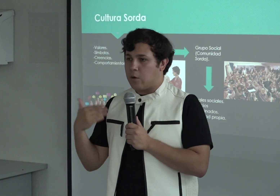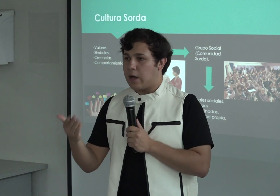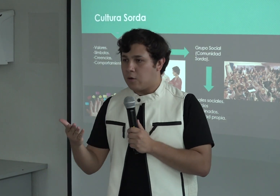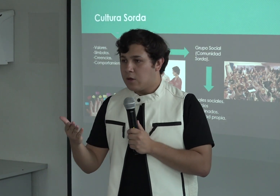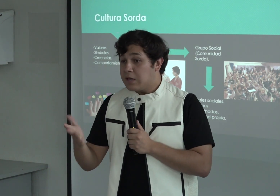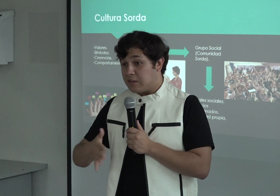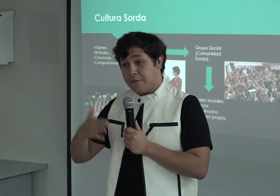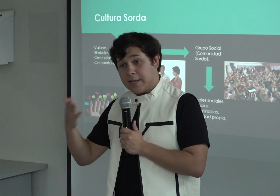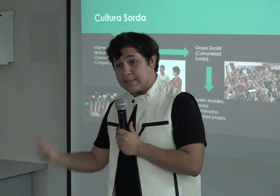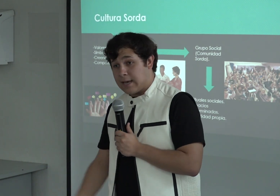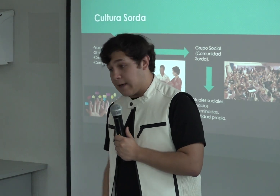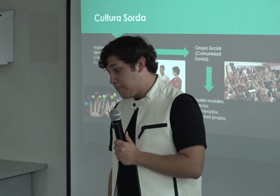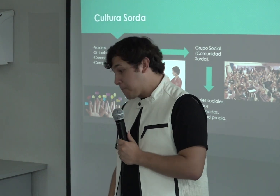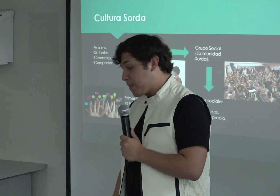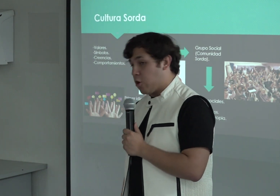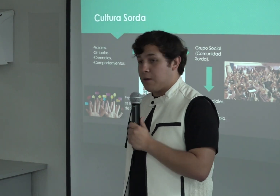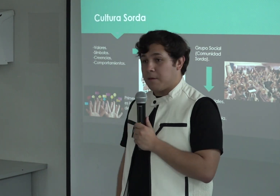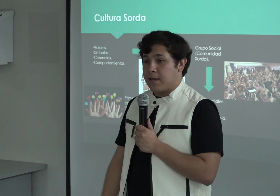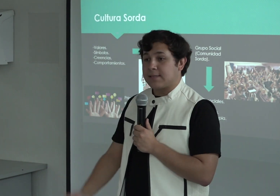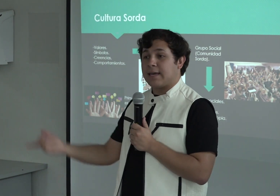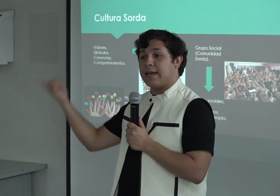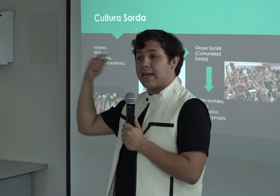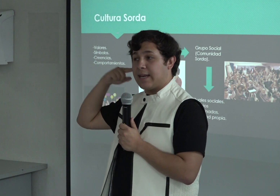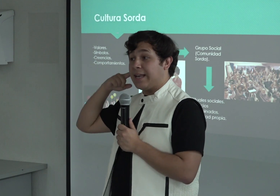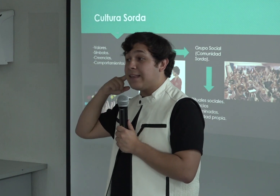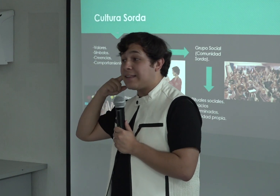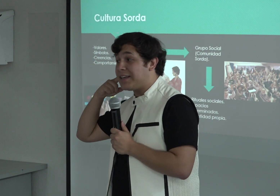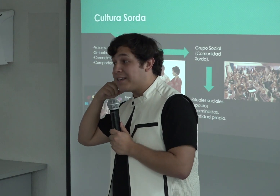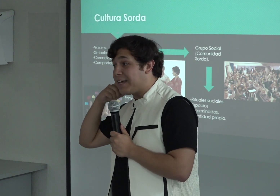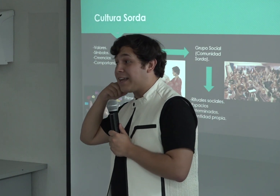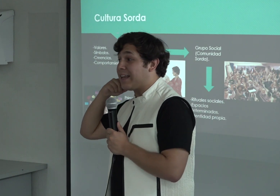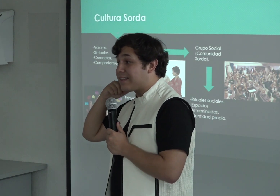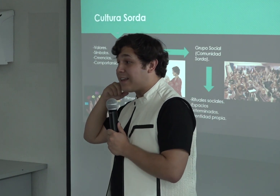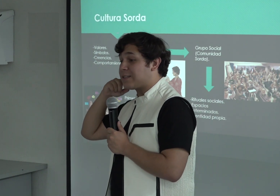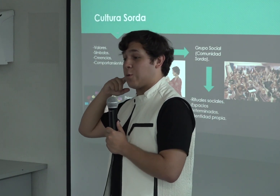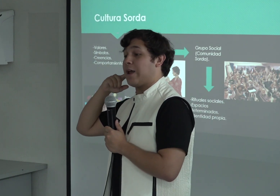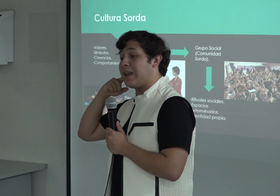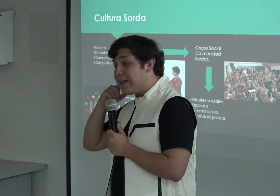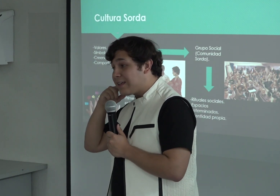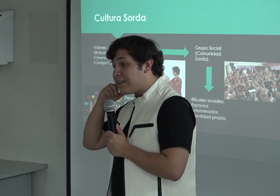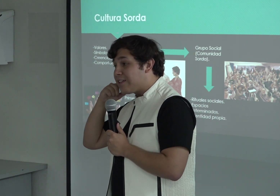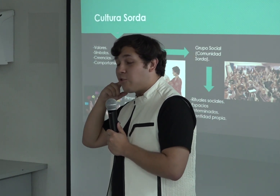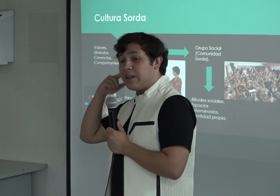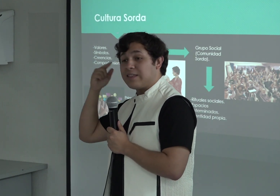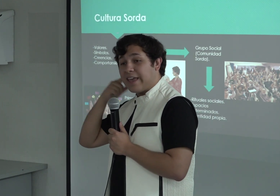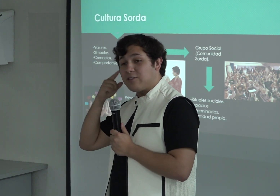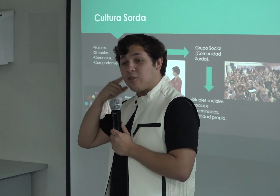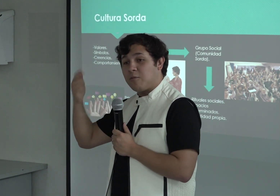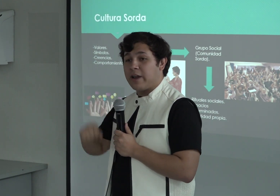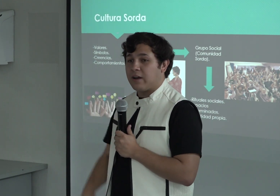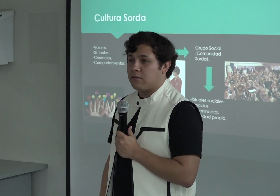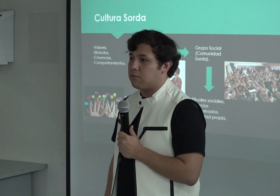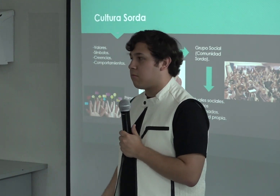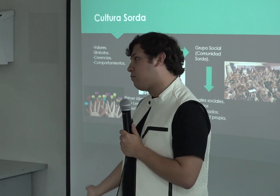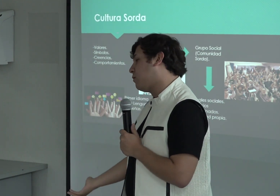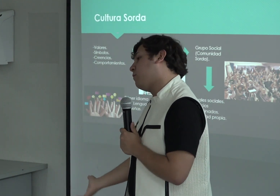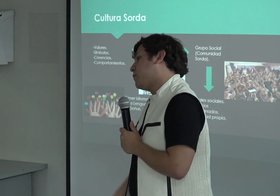hago. Diferencia a, oye mamá, es que en el listening de inglés de la escuela no le entiendo, ¿cómo le hago? No, pues yo